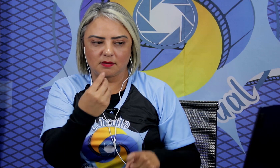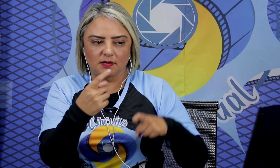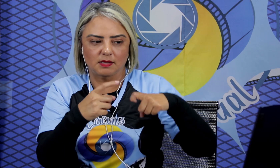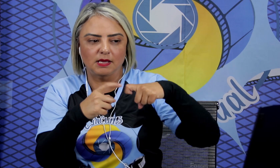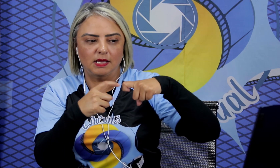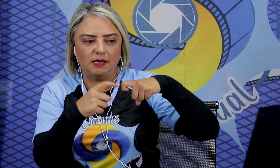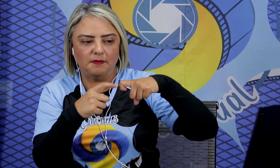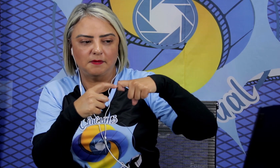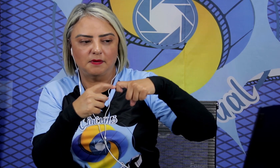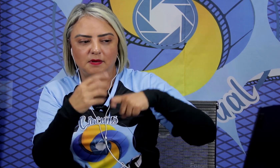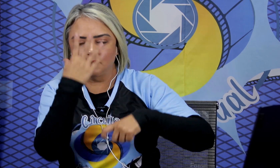É.